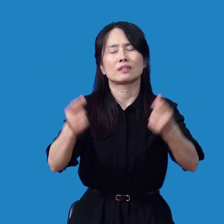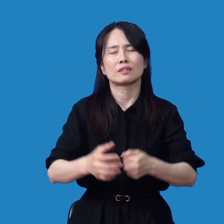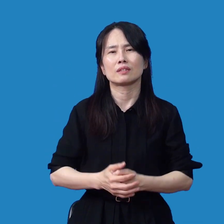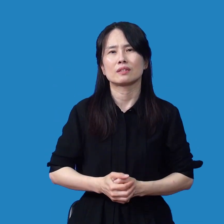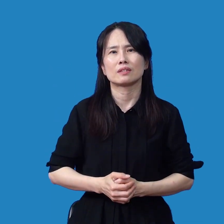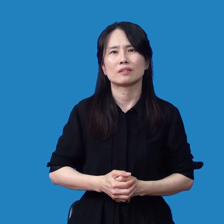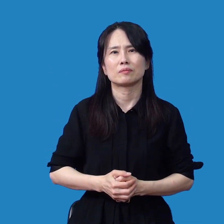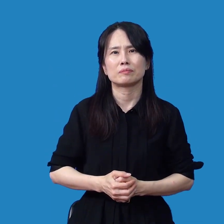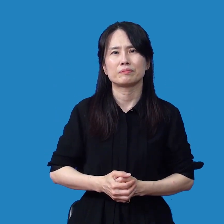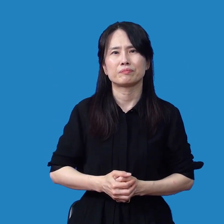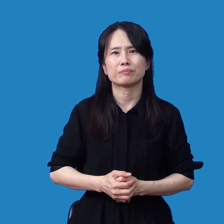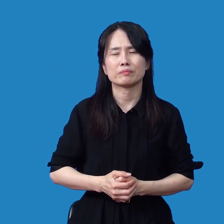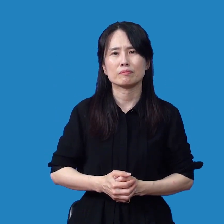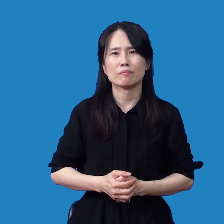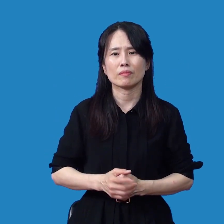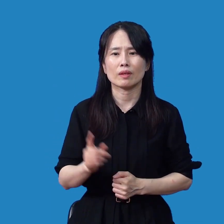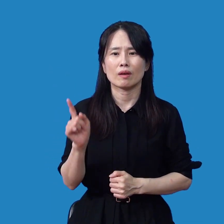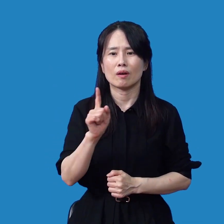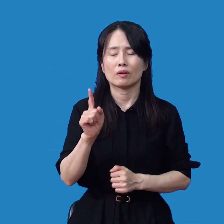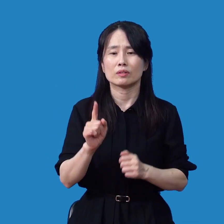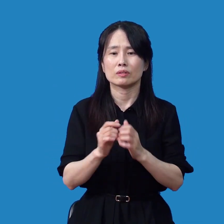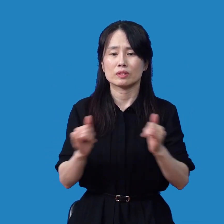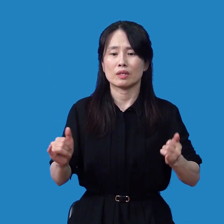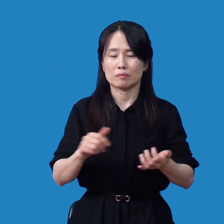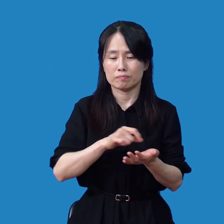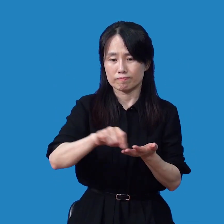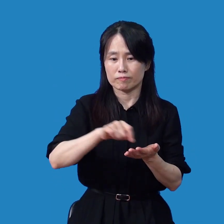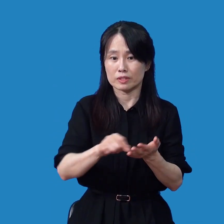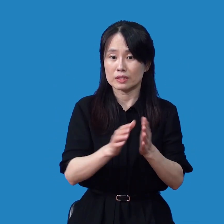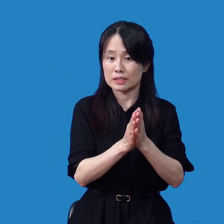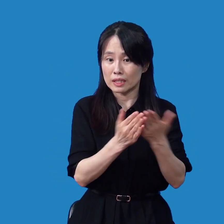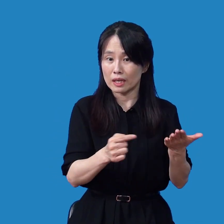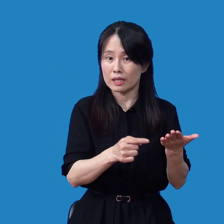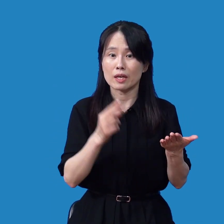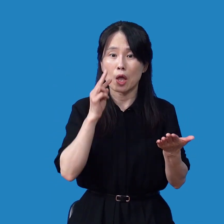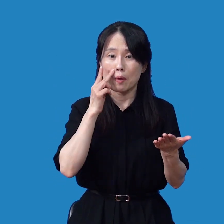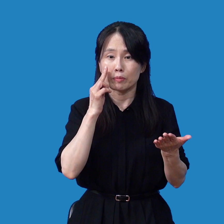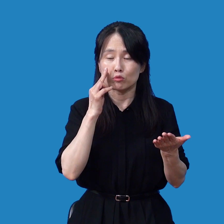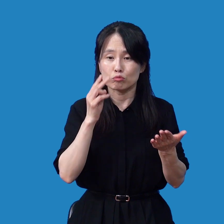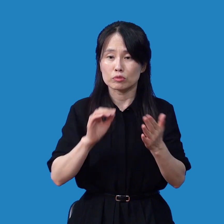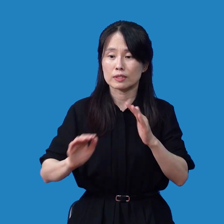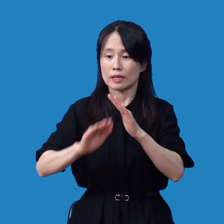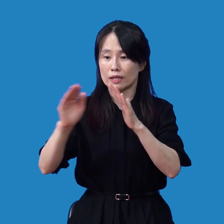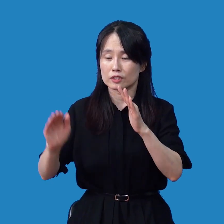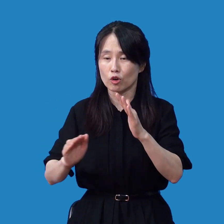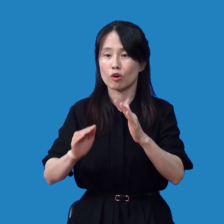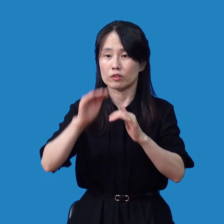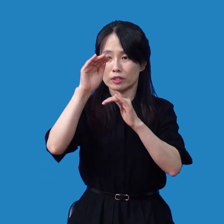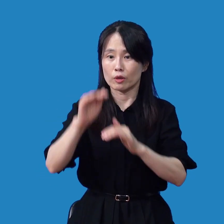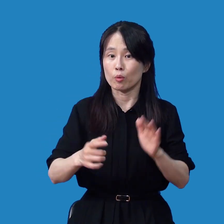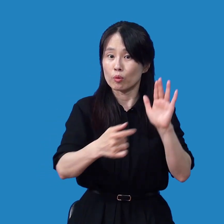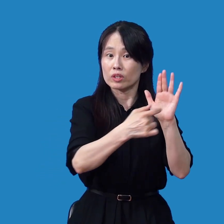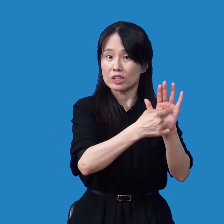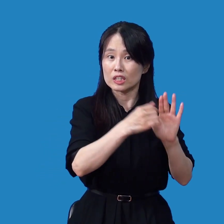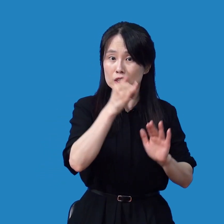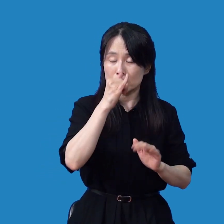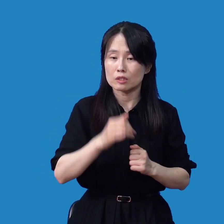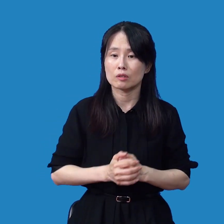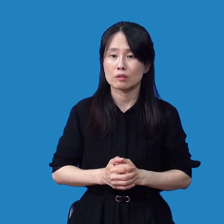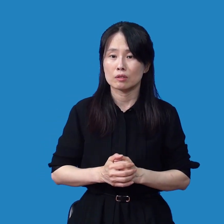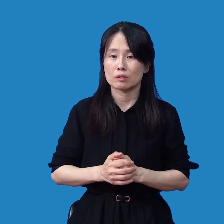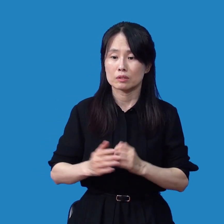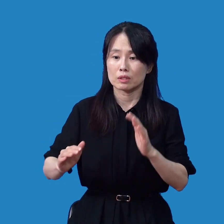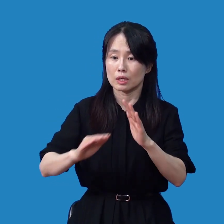레지 조이너라는 사람 책에 어떤 미국 가정의 얘기가 나옵니다. 그 가정은 여러